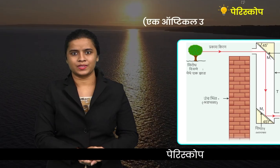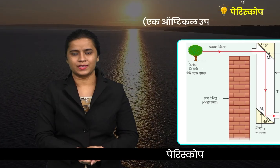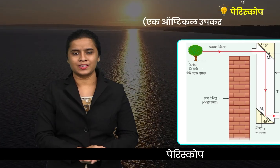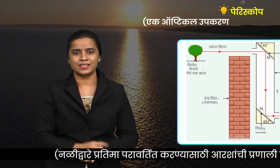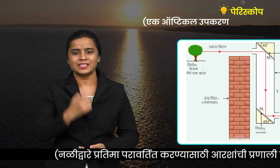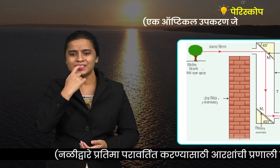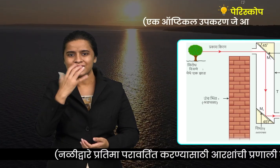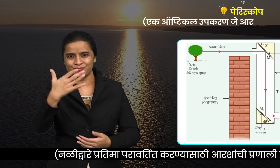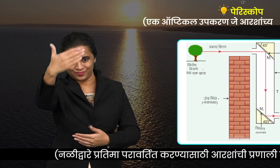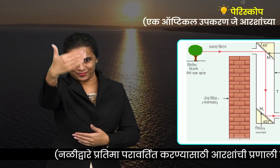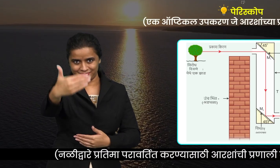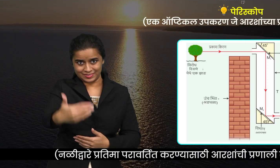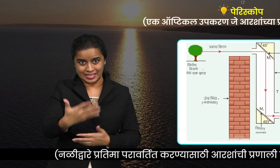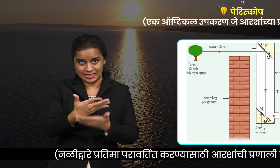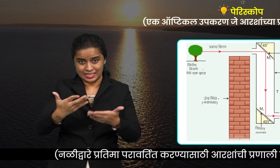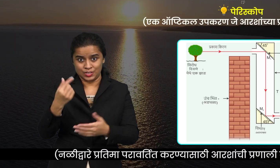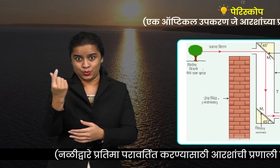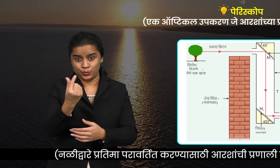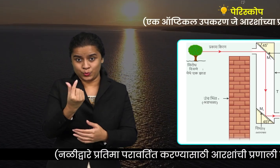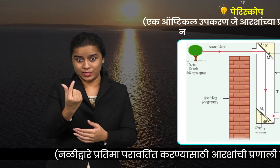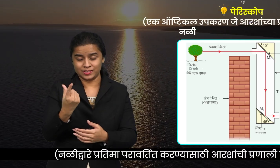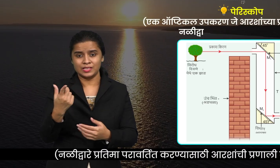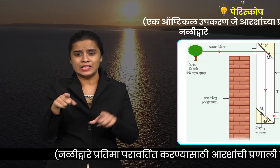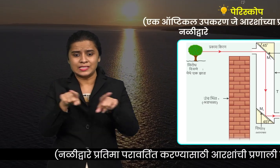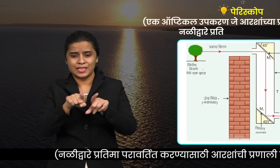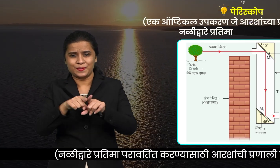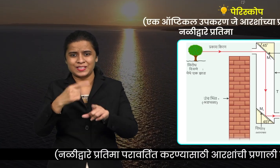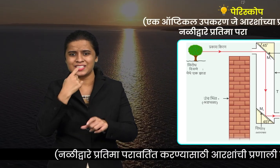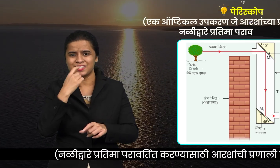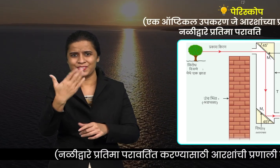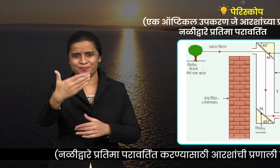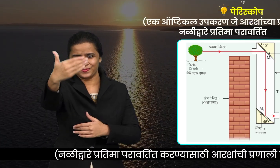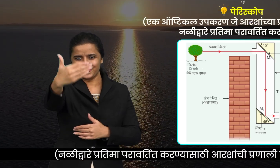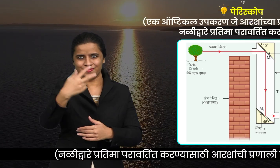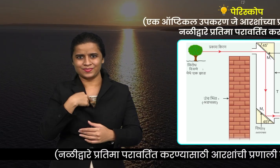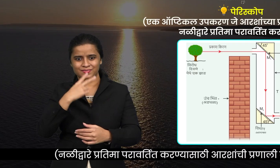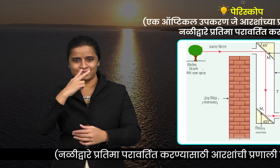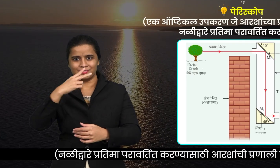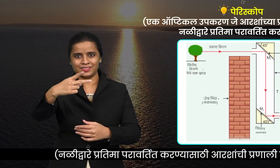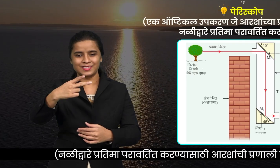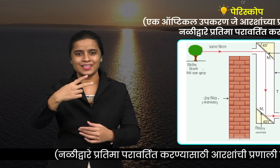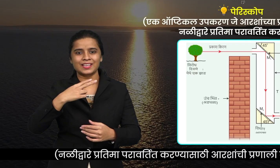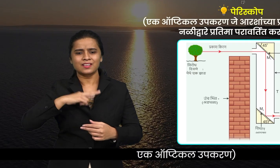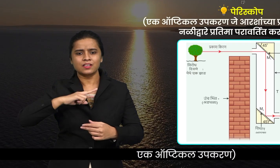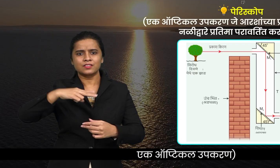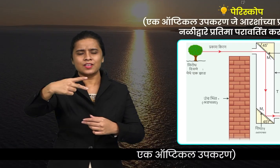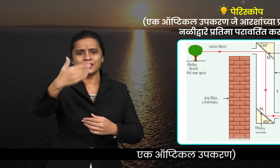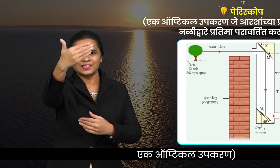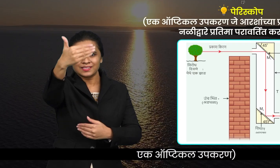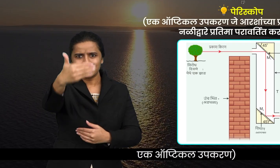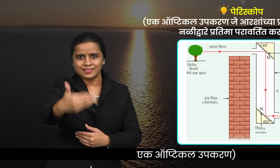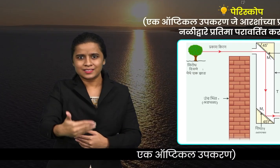पेरिस्कोप, नळीद्वारे प्रतिमा परावर्तित करण्यासाठी आरशांची प्रणाली वापरणारे